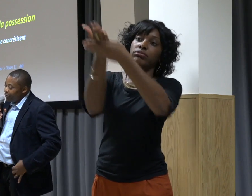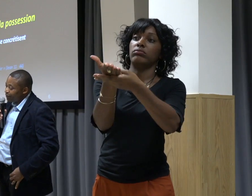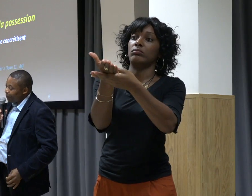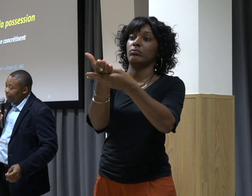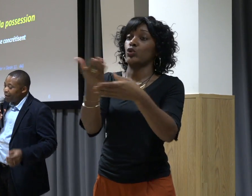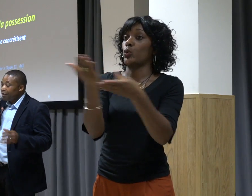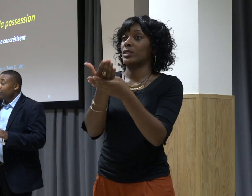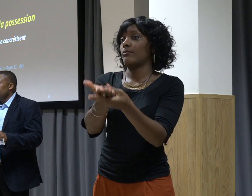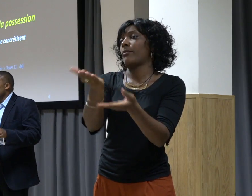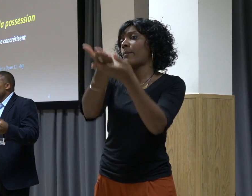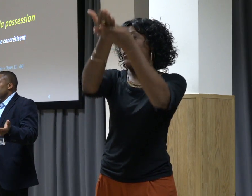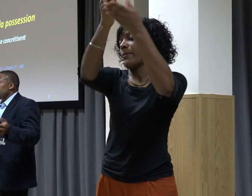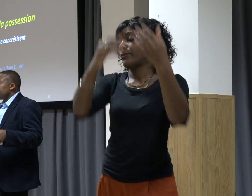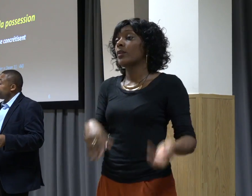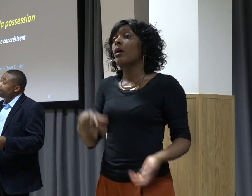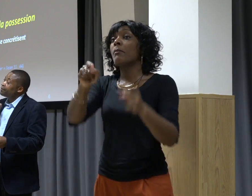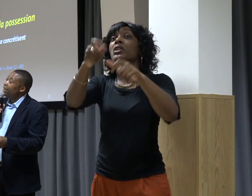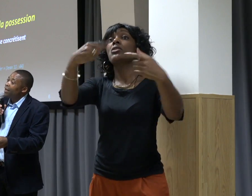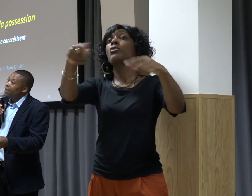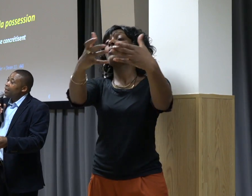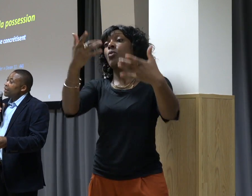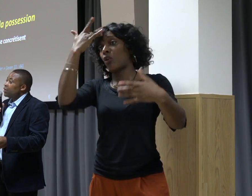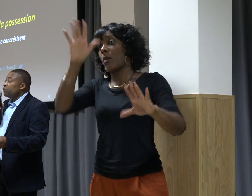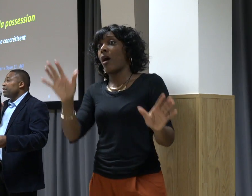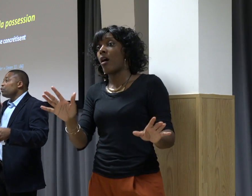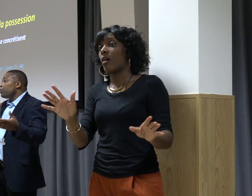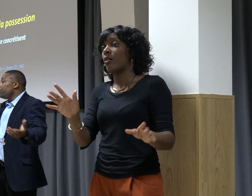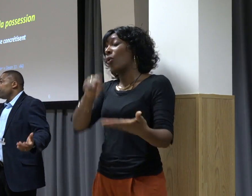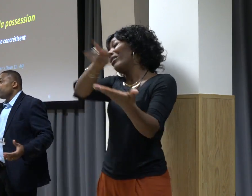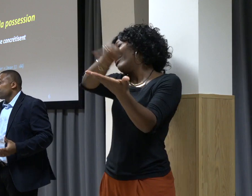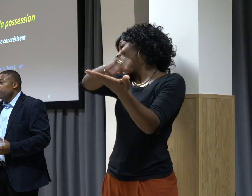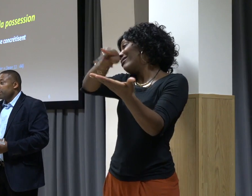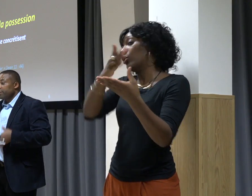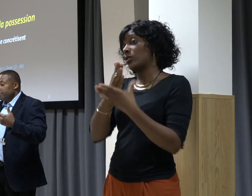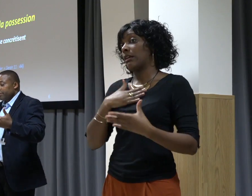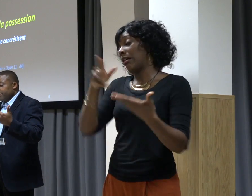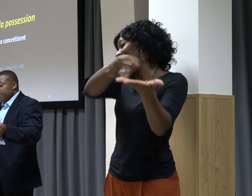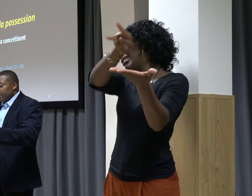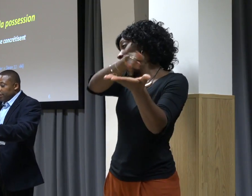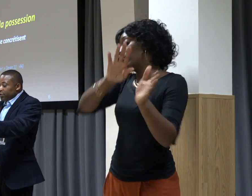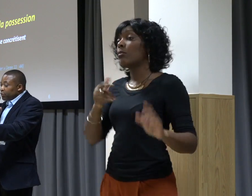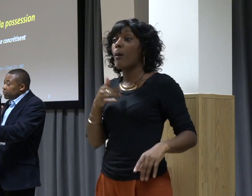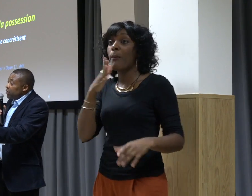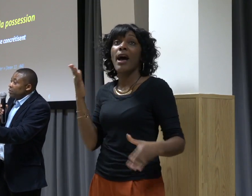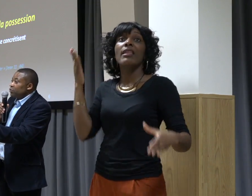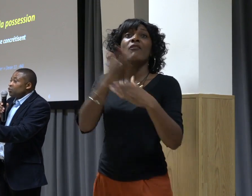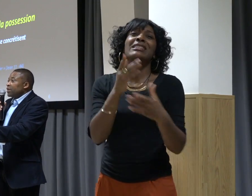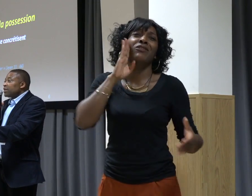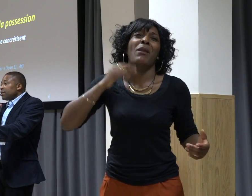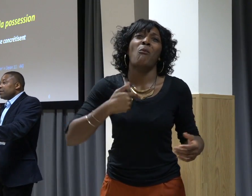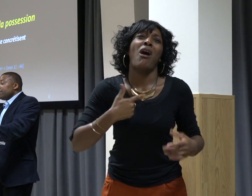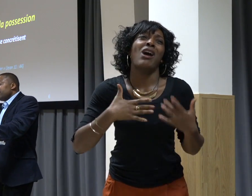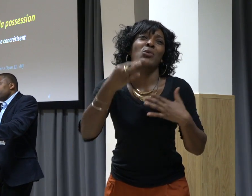où vous ne connaissez personne et où vous n'avez aucun levier pour que votre situation